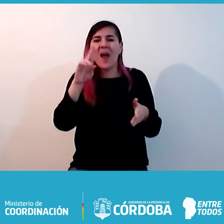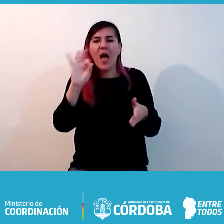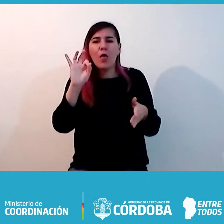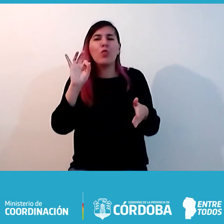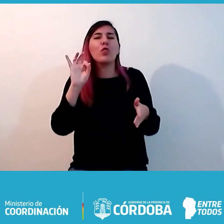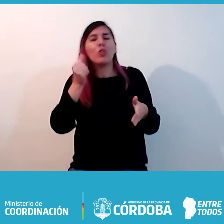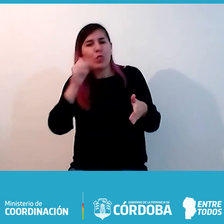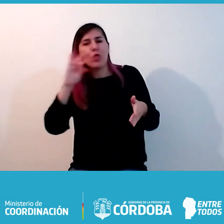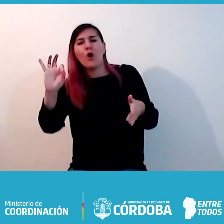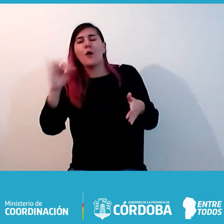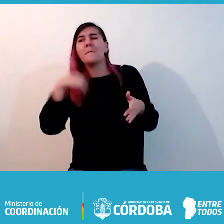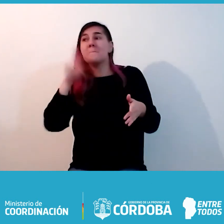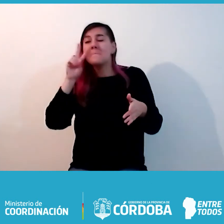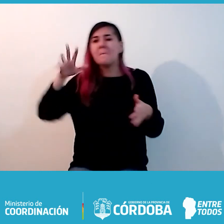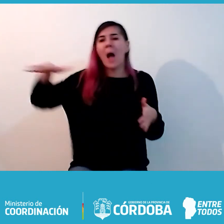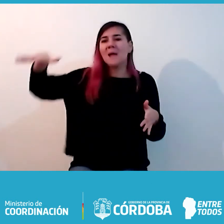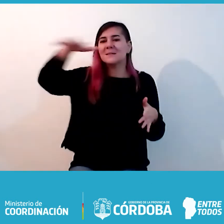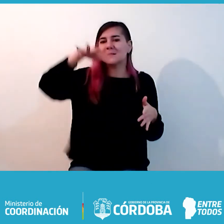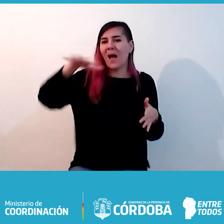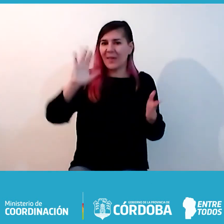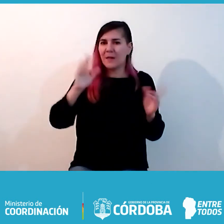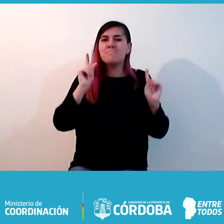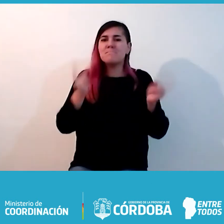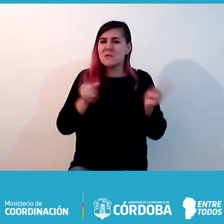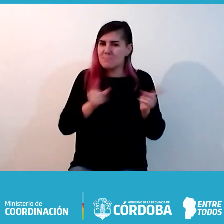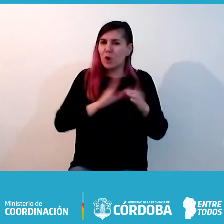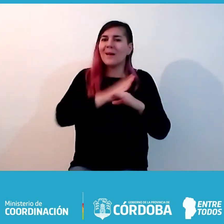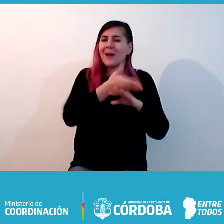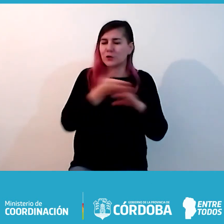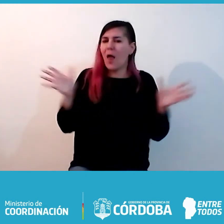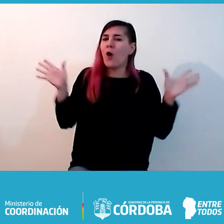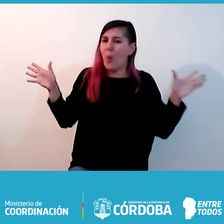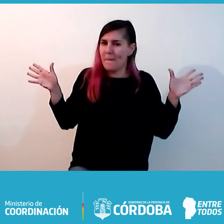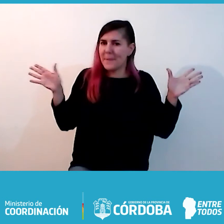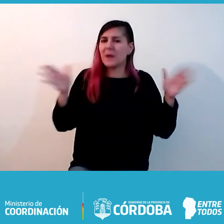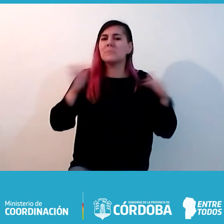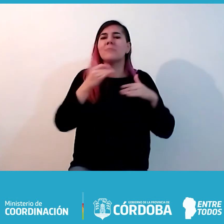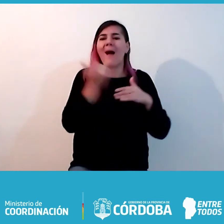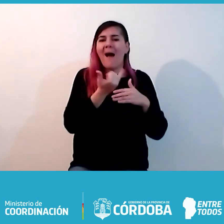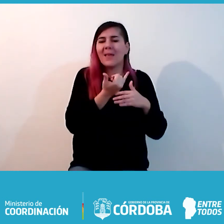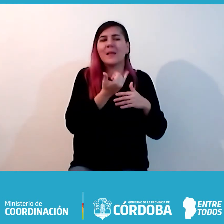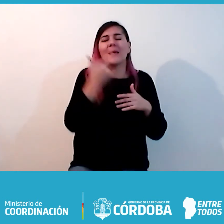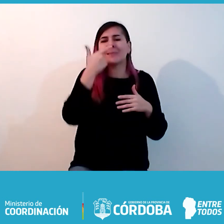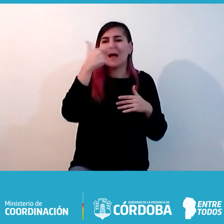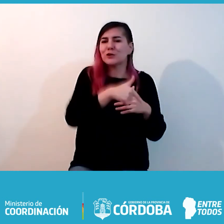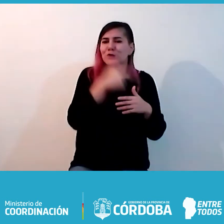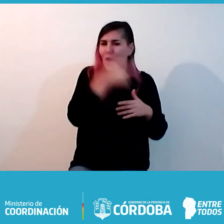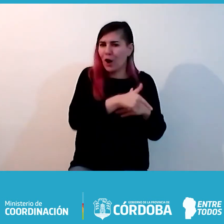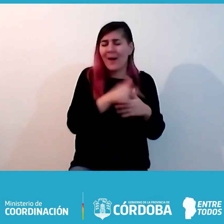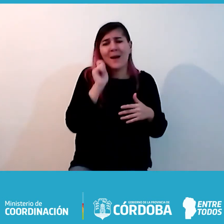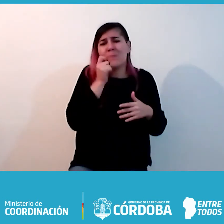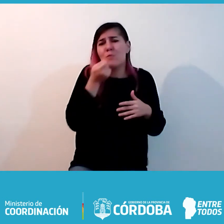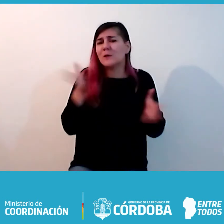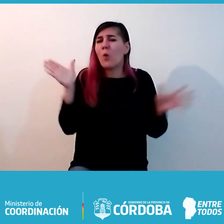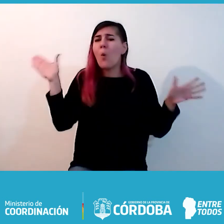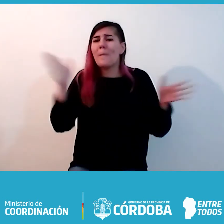que permite y el paisaje que se aprecia. Lo mismo sucede con el ingreso a la cumbre, con la construcción de una estación de servicio. Está hermosa la cumbre,